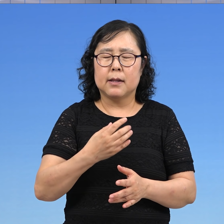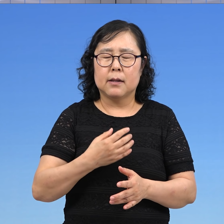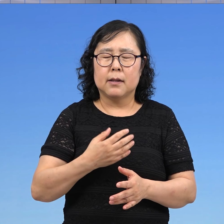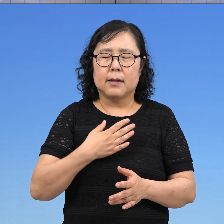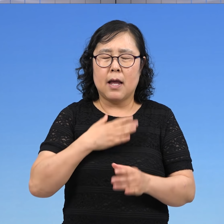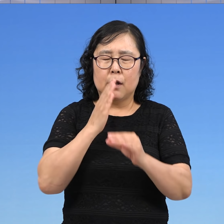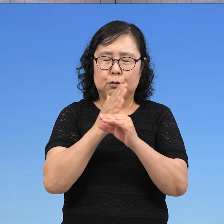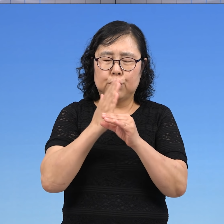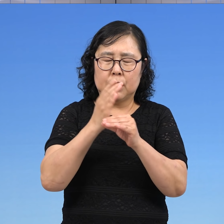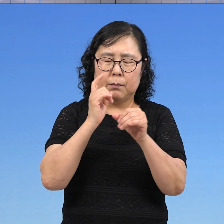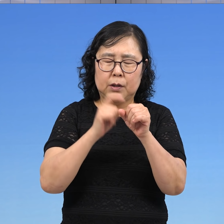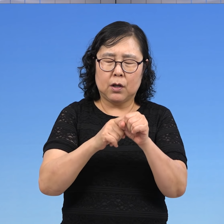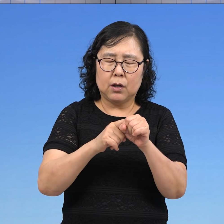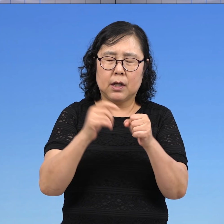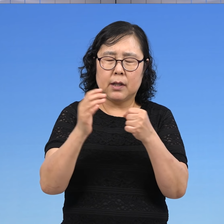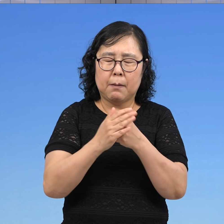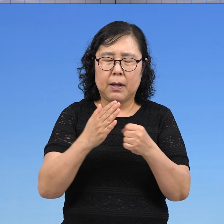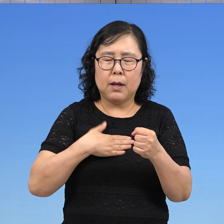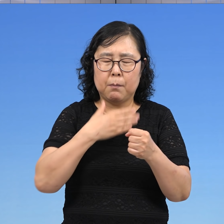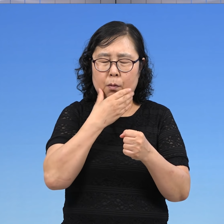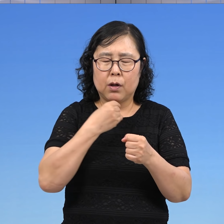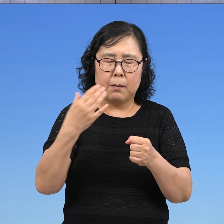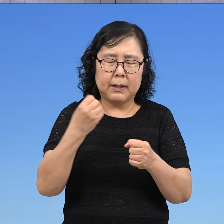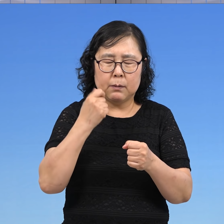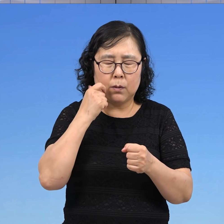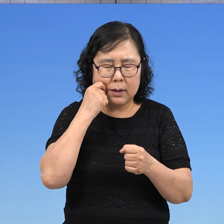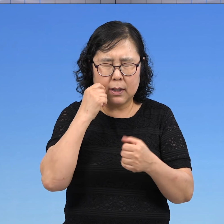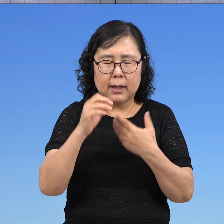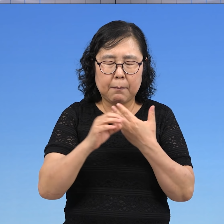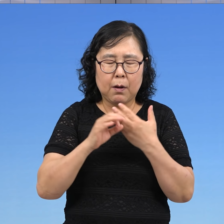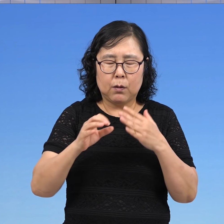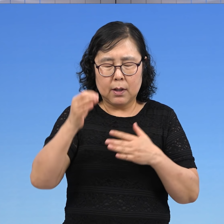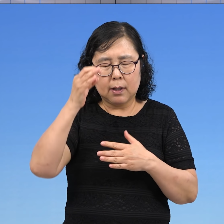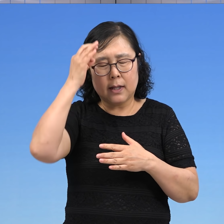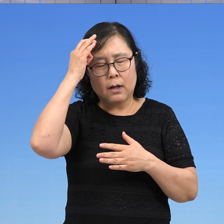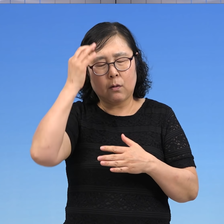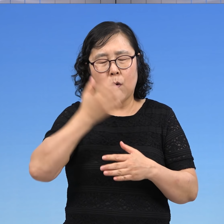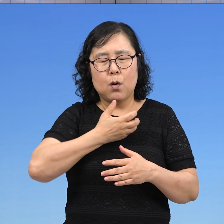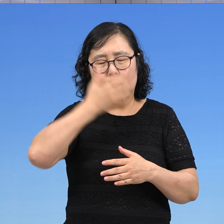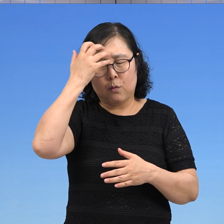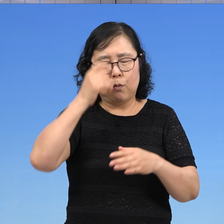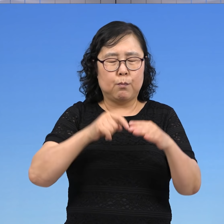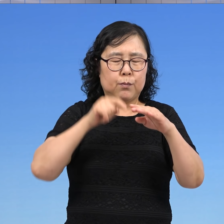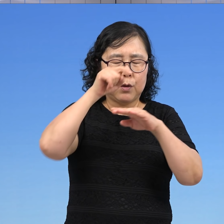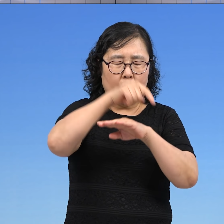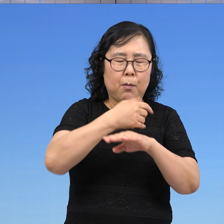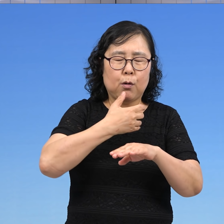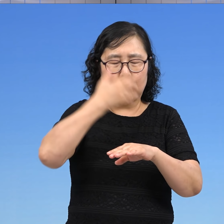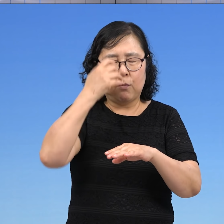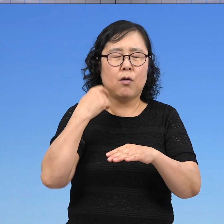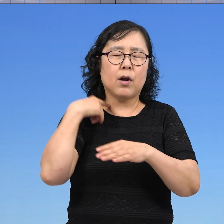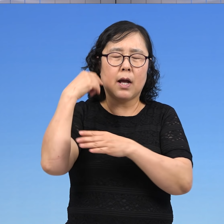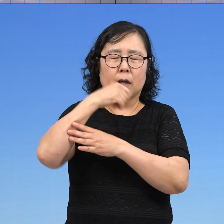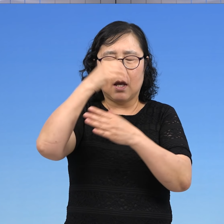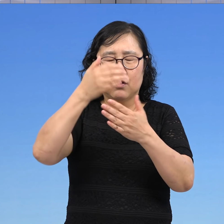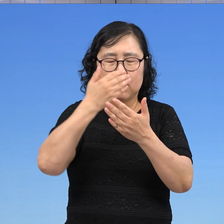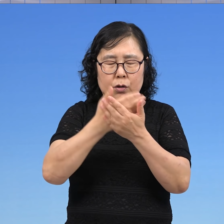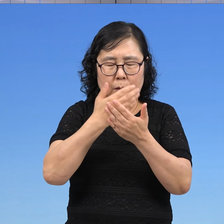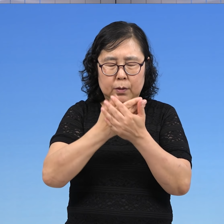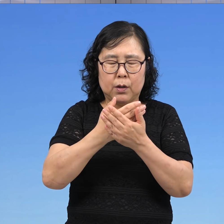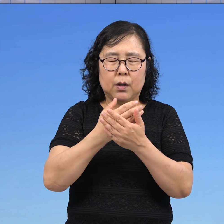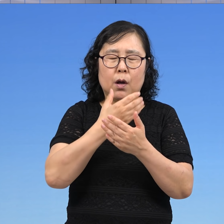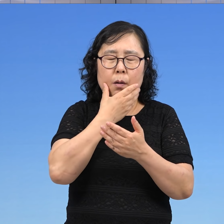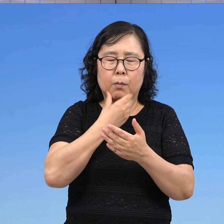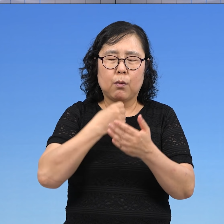때문에 이 복을 누리지 누릴 수가 없었다면 오늘 깨닫고 하나님 꿈 너머 꿈을 허락하여 주시옵소서